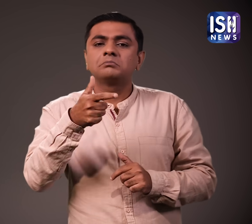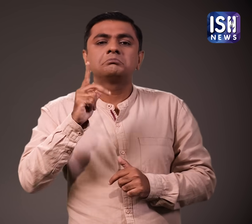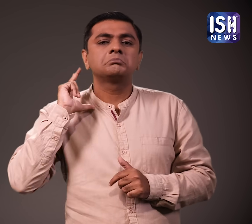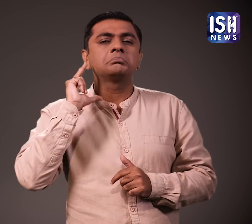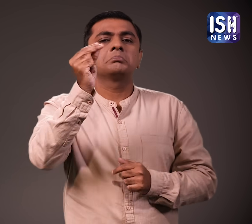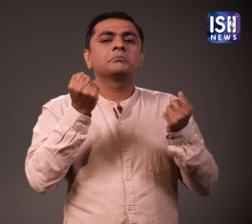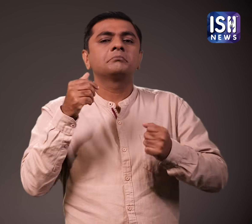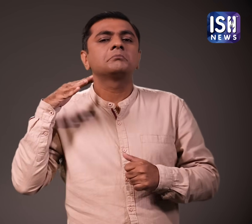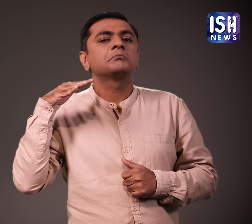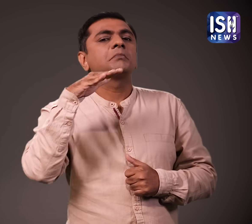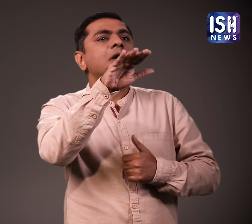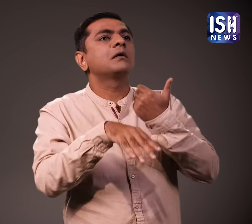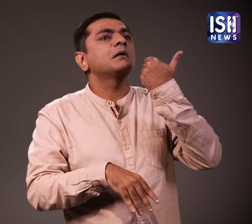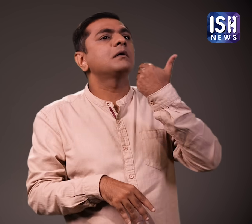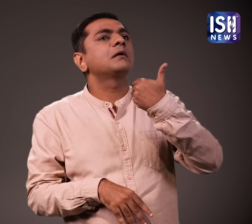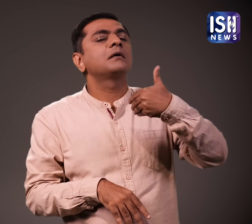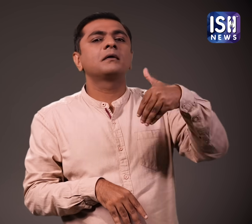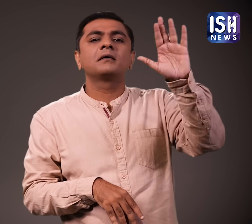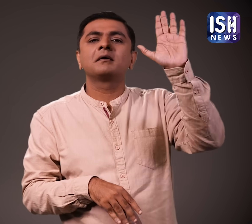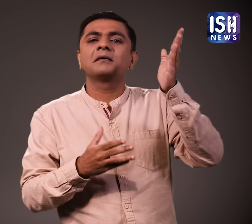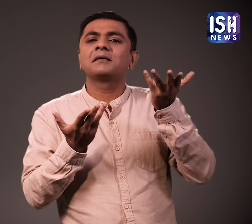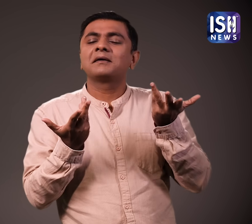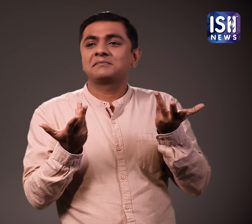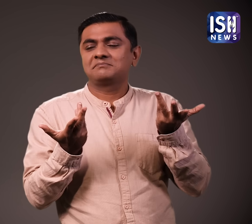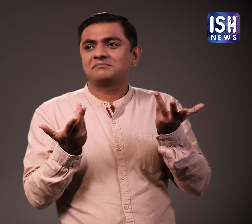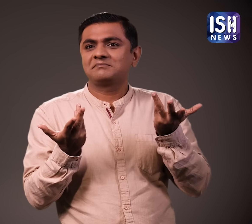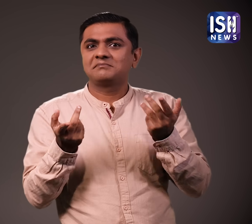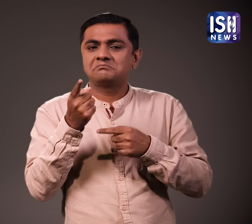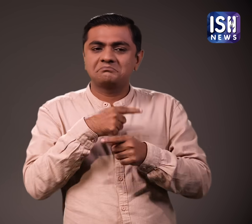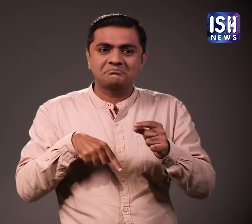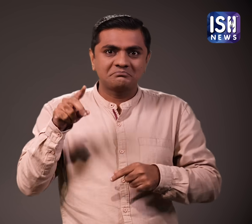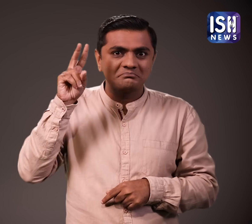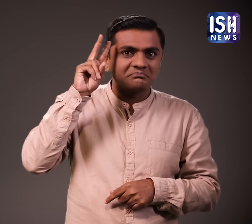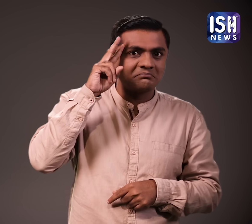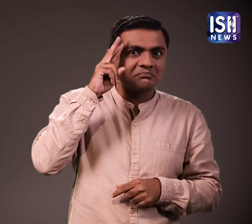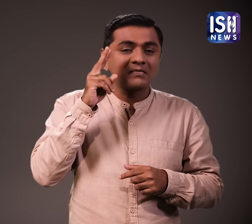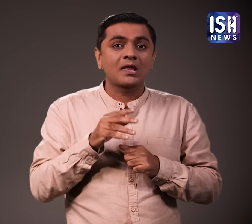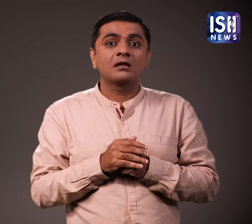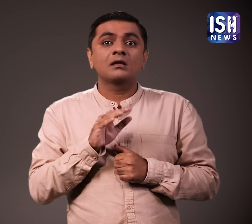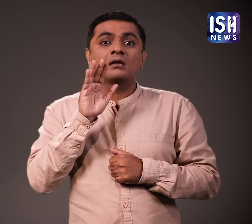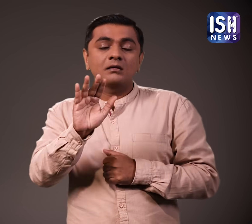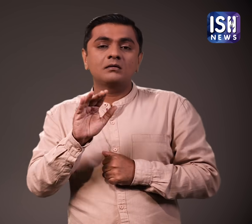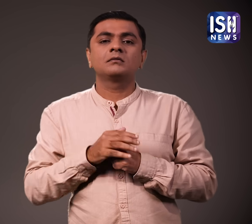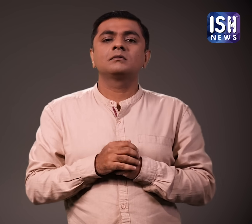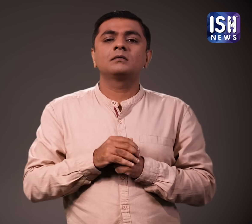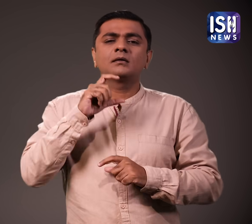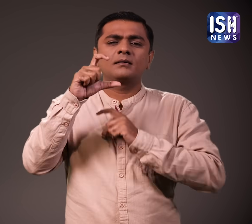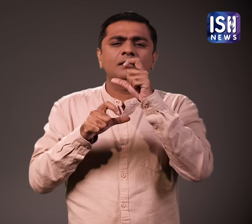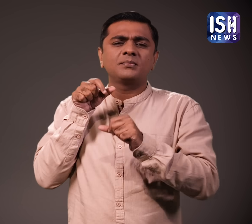इतना खहकर वह अपनी कार में बैट कर चली गई। लोग सशंकित थे। एंडर्टेंट्मेंट पोर्टल